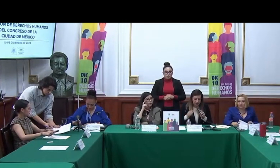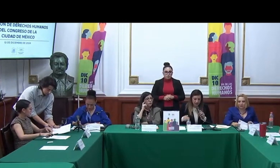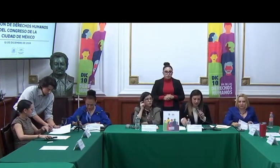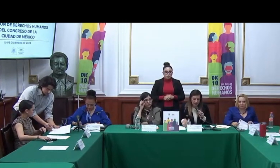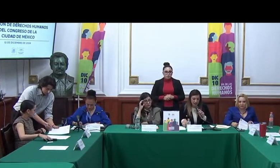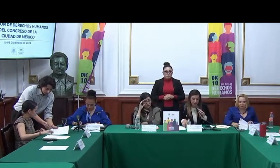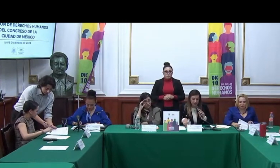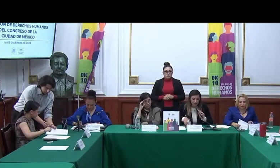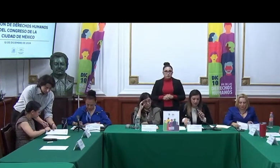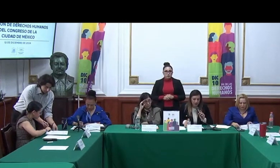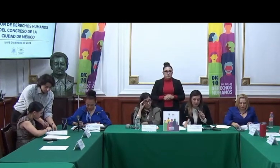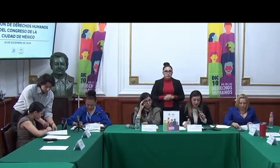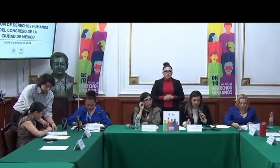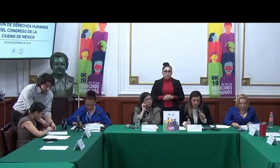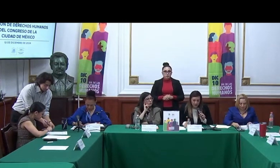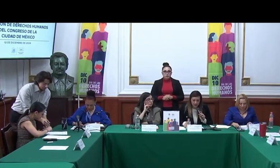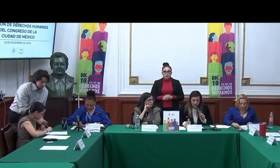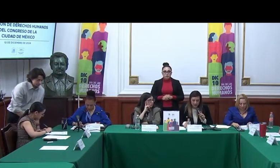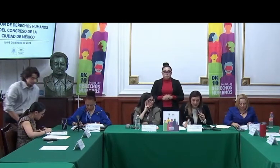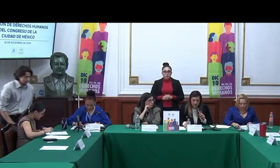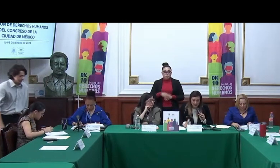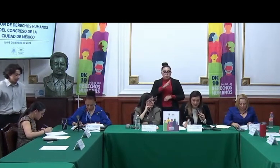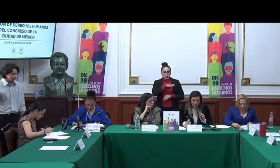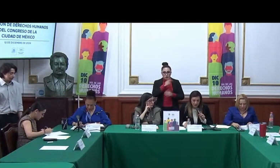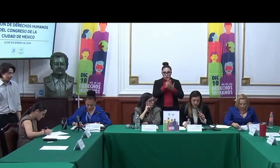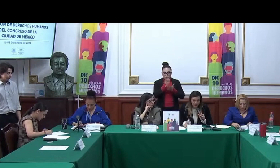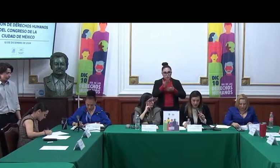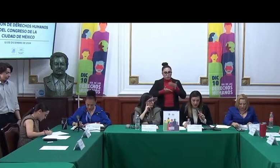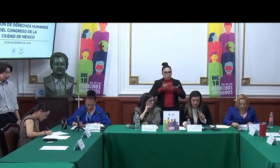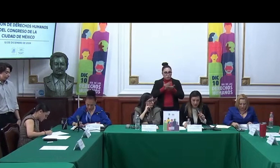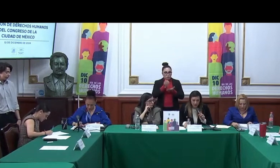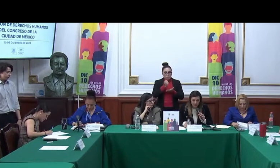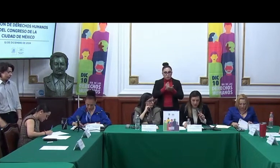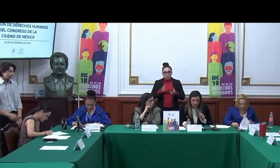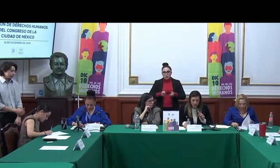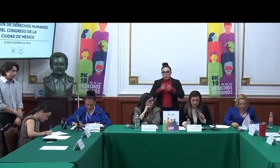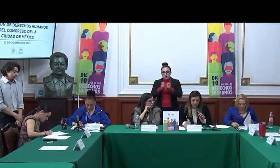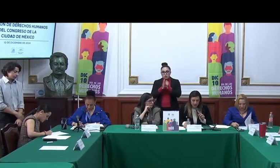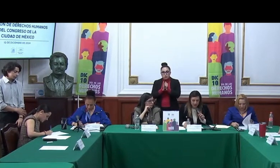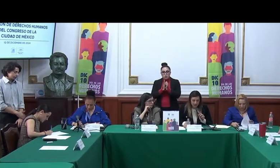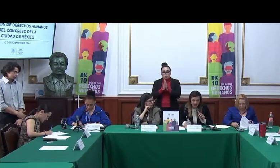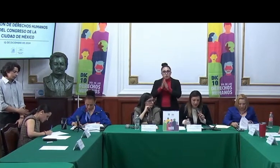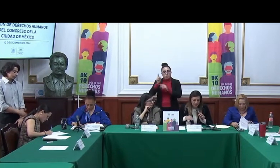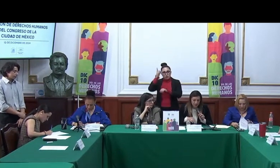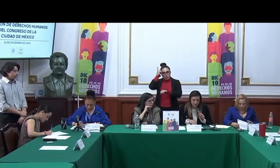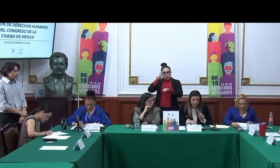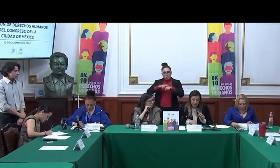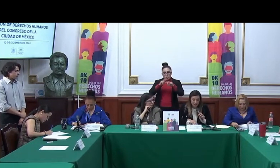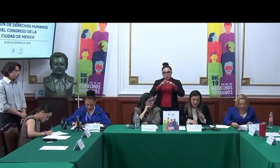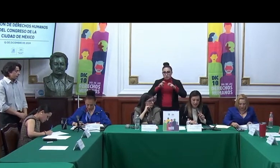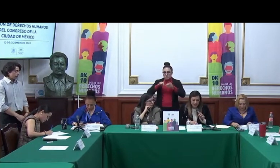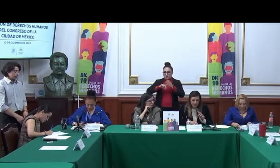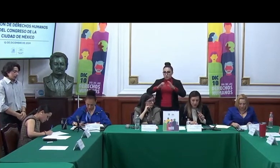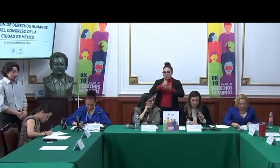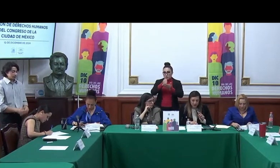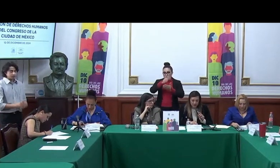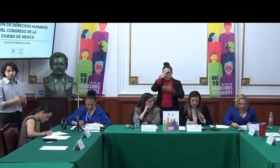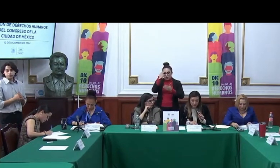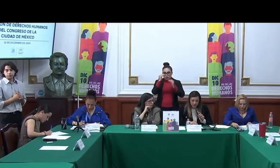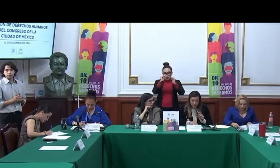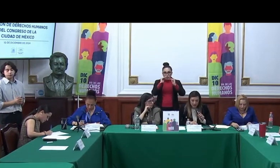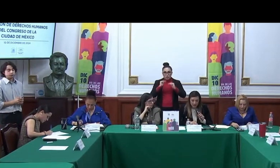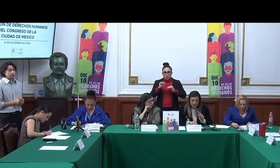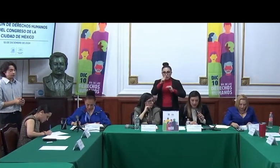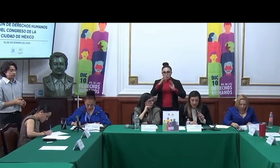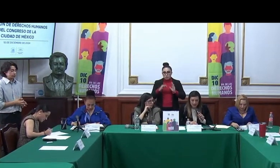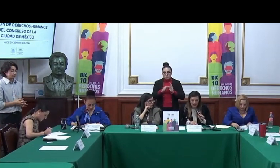Gracias, diputada. Aprobado el dictamen, túrnese a la mesa directiva del Congreso de la Ciudad de México para su debido trámite legislativo. El siguiente asunto enlistado en el